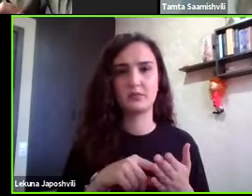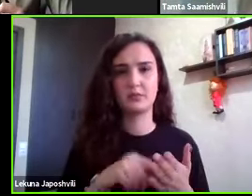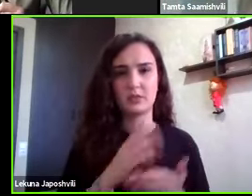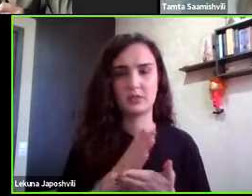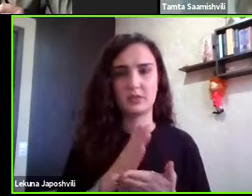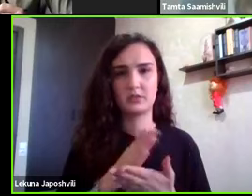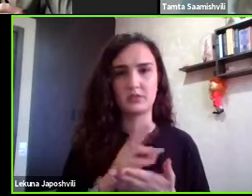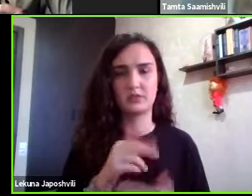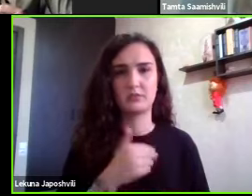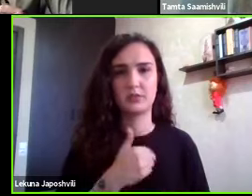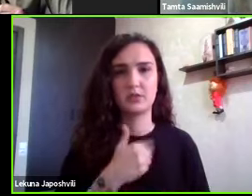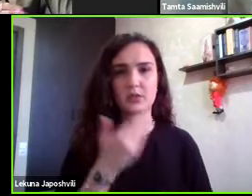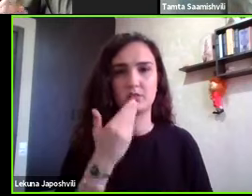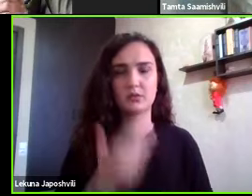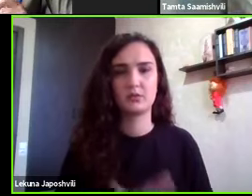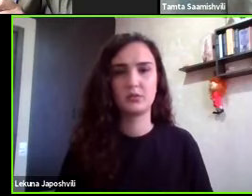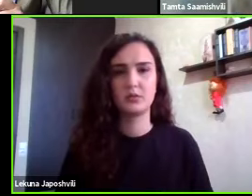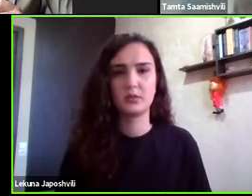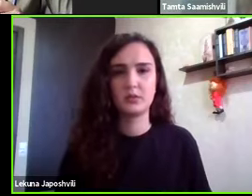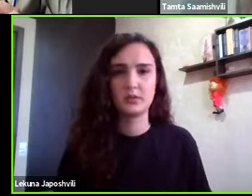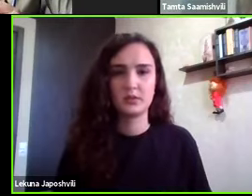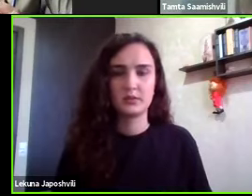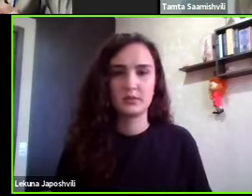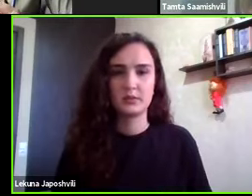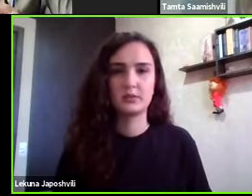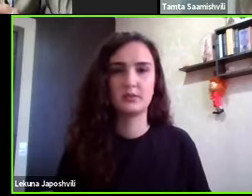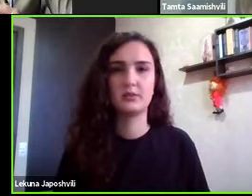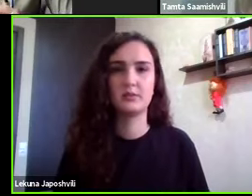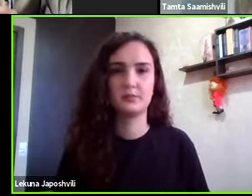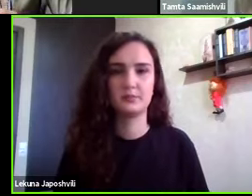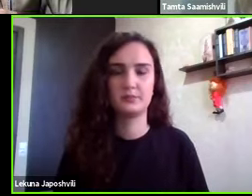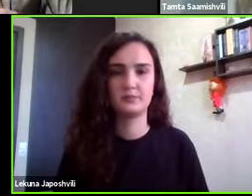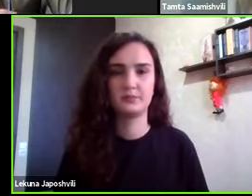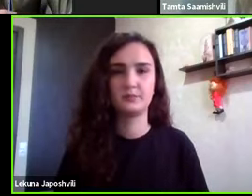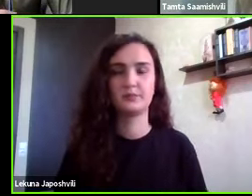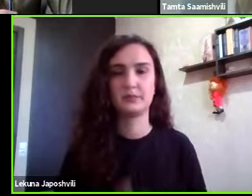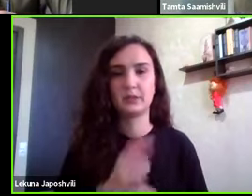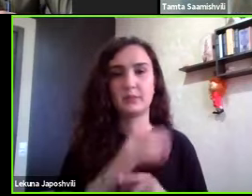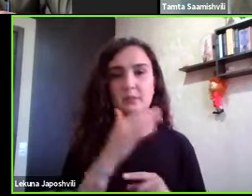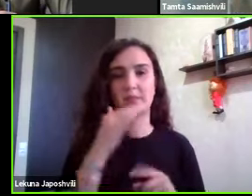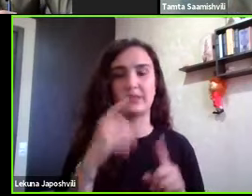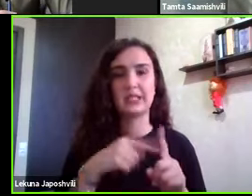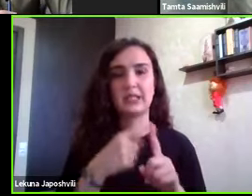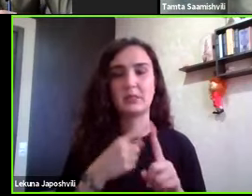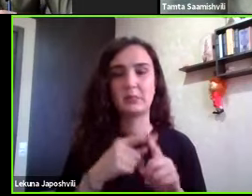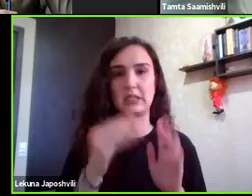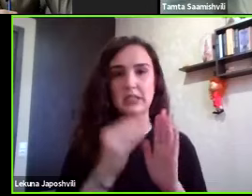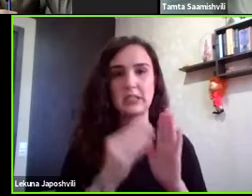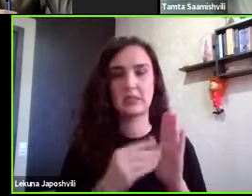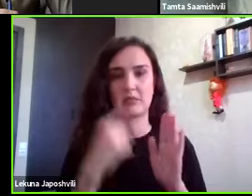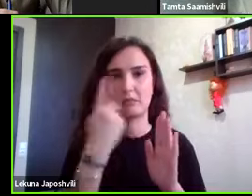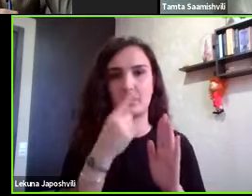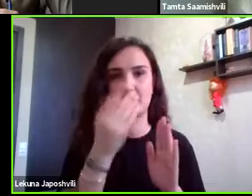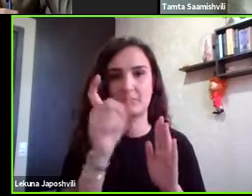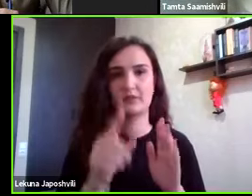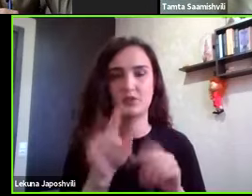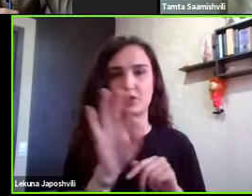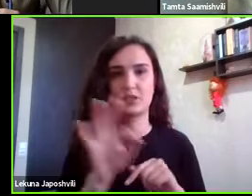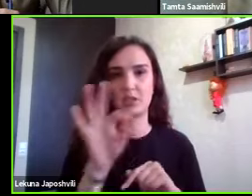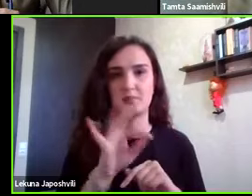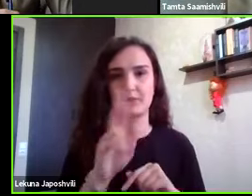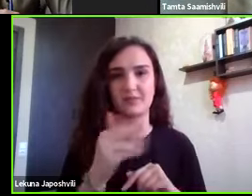შემოვიდა კი და მითხრა ბატონო. რომ არ დიახ, გამოგვცეს გისმენთ, გისმენთ. პირველ აღნიშნავ რომ ძალიან ბევრი დადებითი იწერება პირადად თქვენს შესახებ,